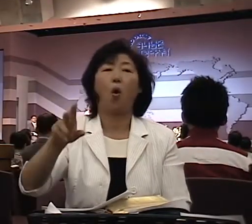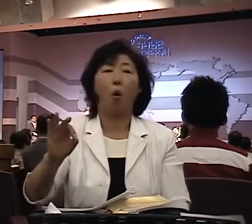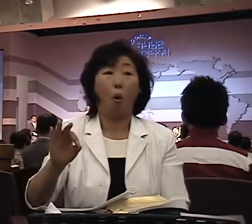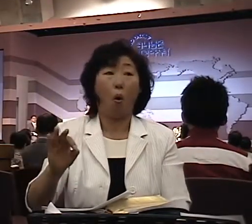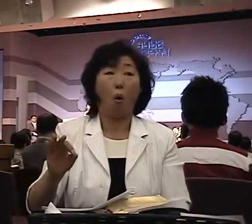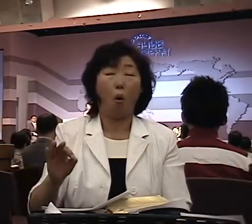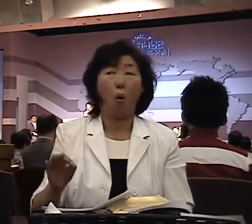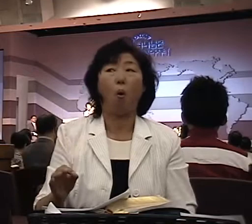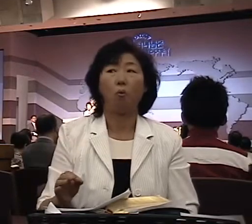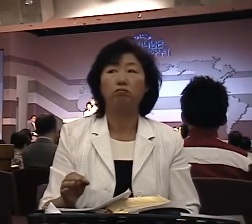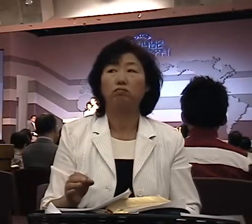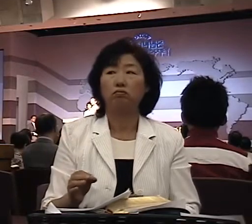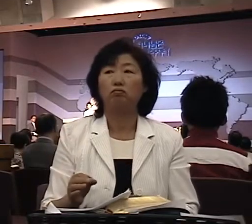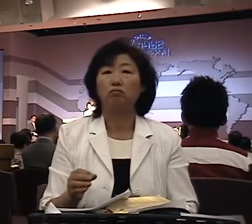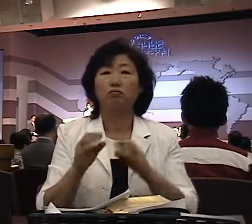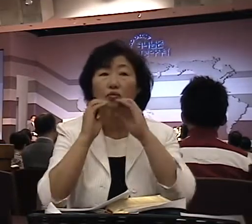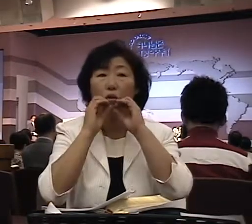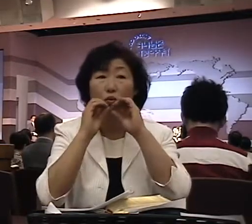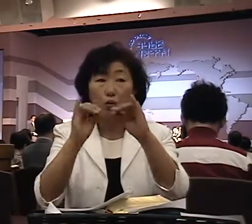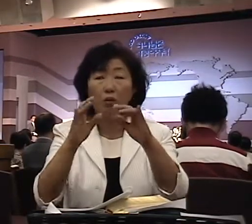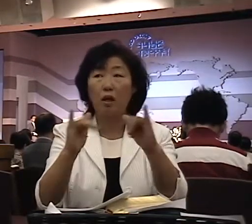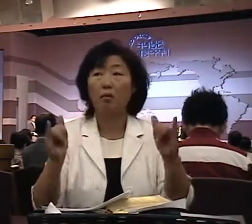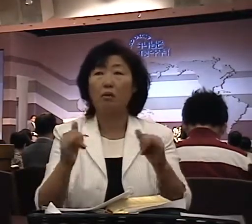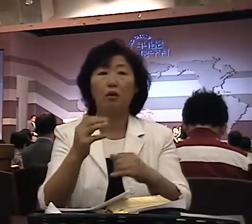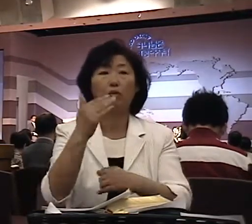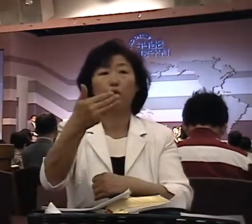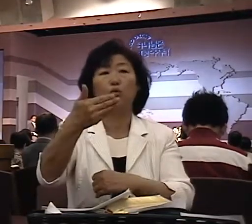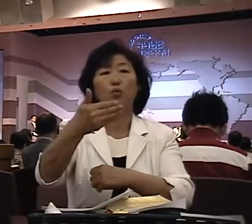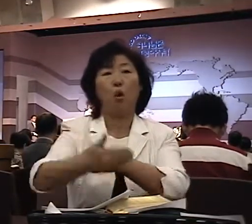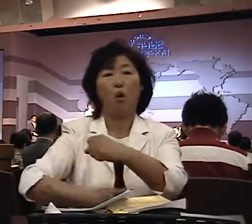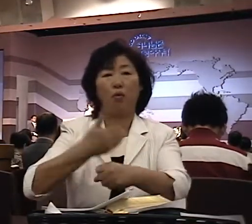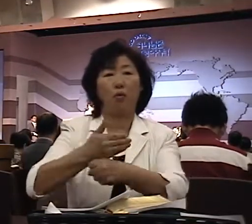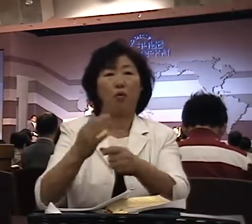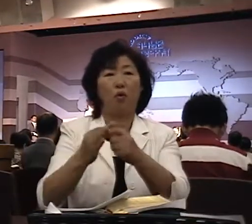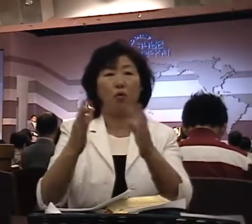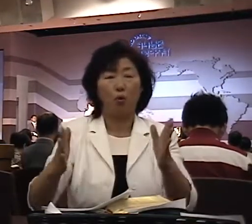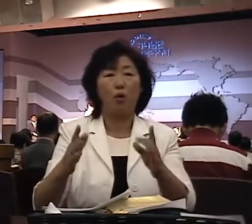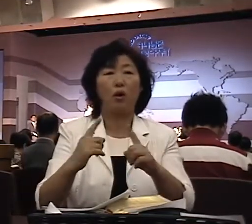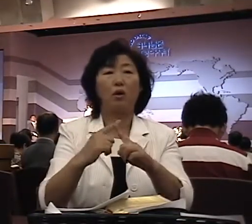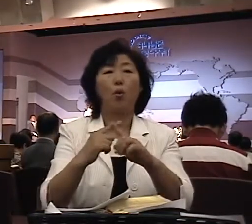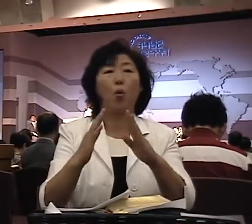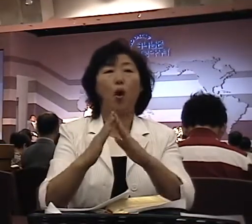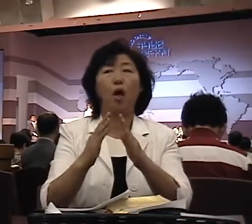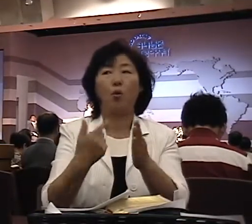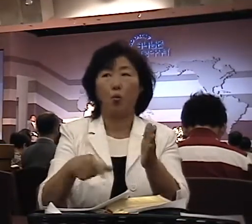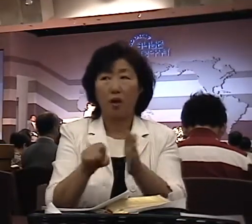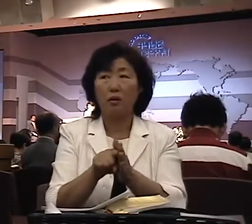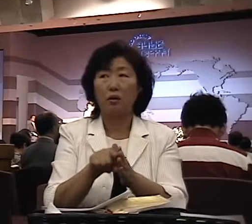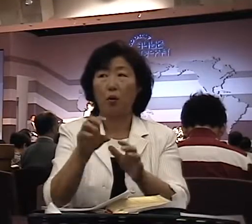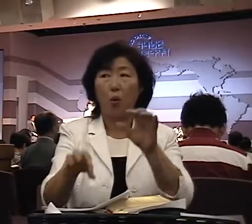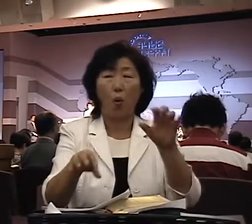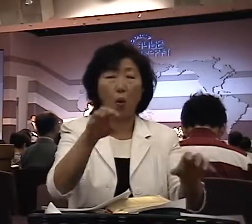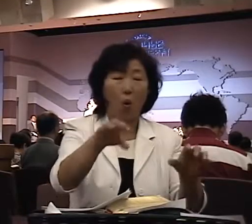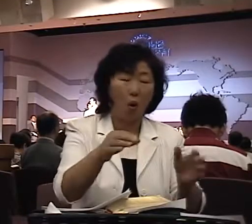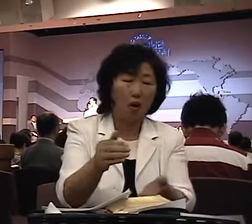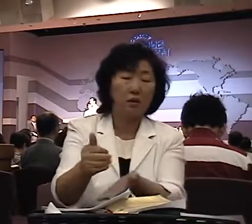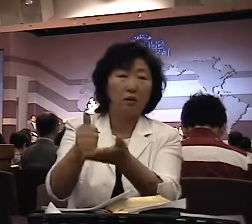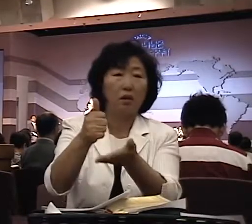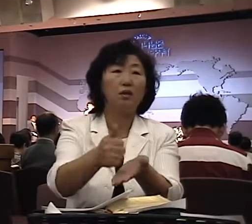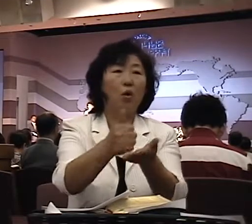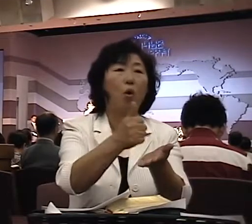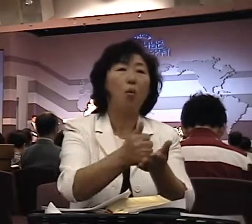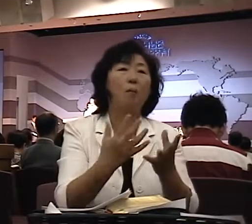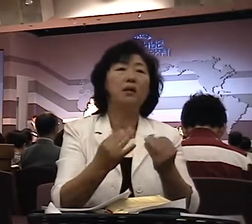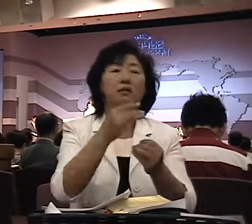됩니다. 전도사님 참 지난 9년 동안 우리 교회를 위해 정말 곳곳에서 섬기지 아니하시는 곳이